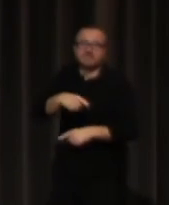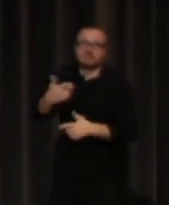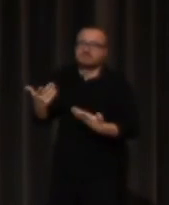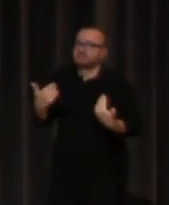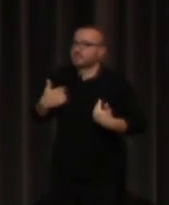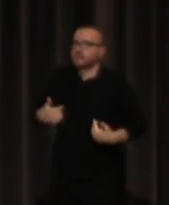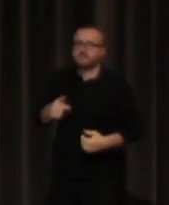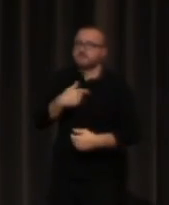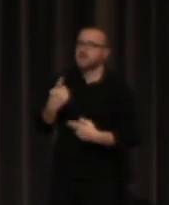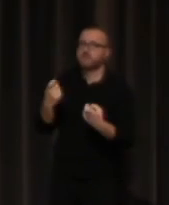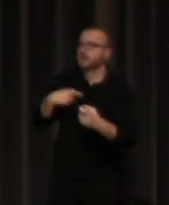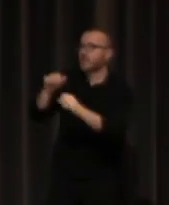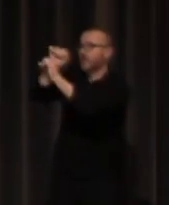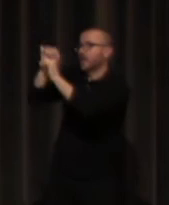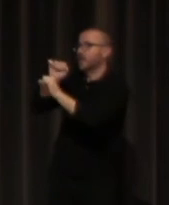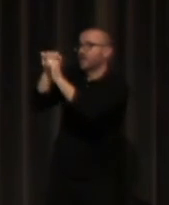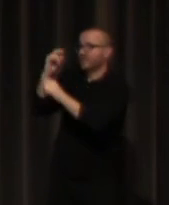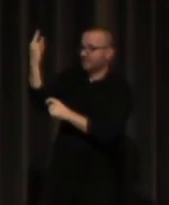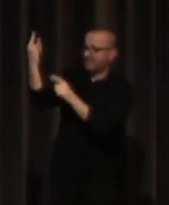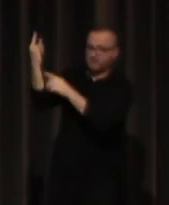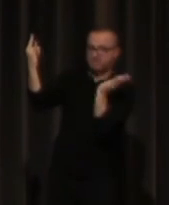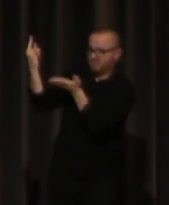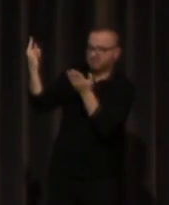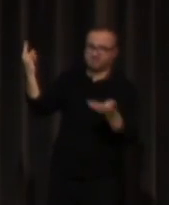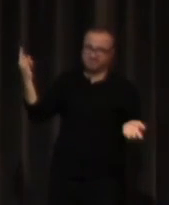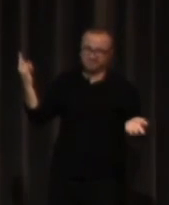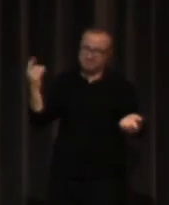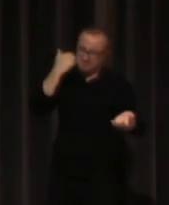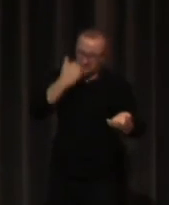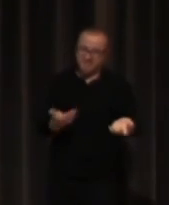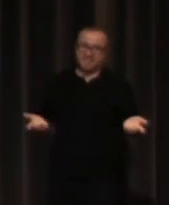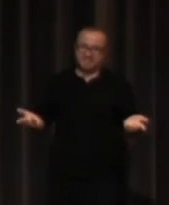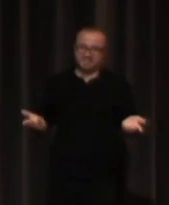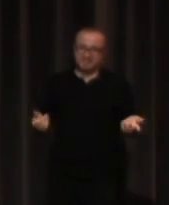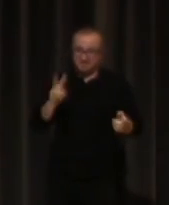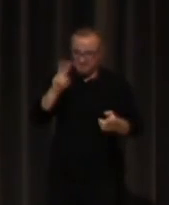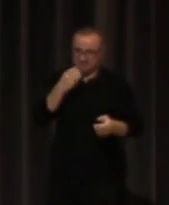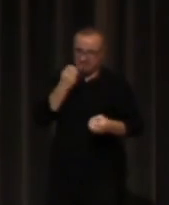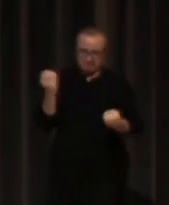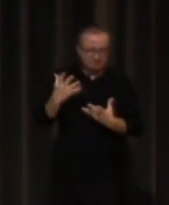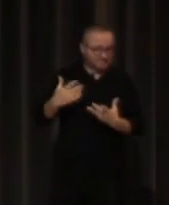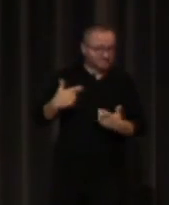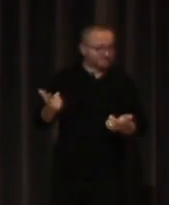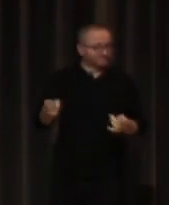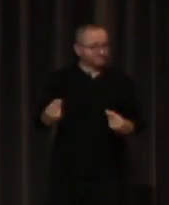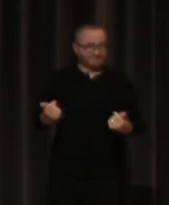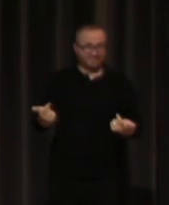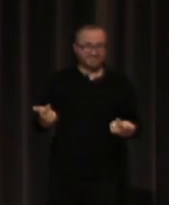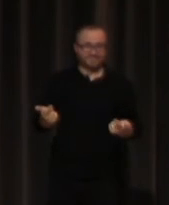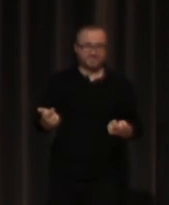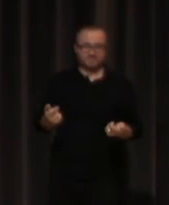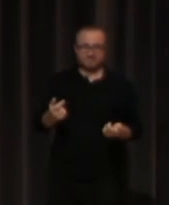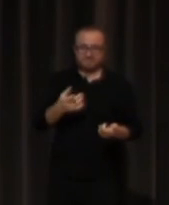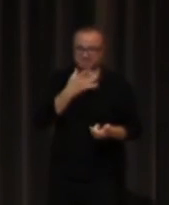i ha posat el nom de la nòvia i tot això. És un gest descarat, perquè